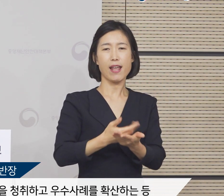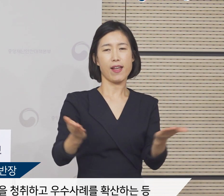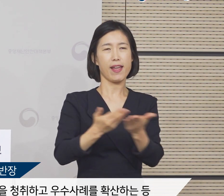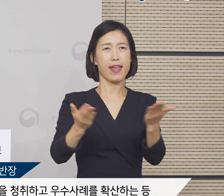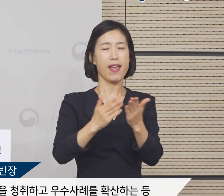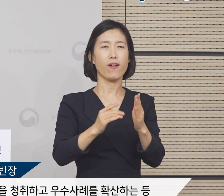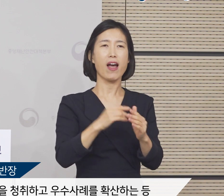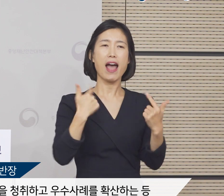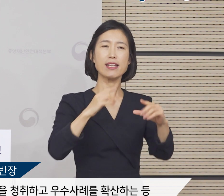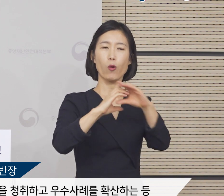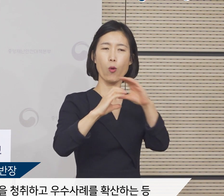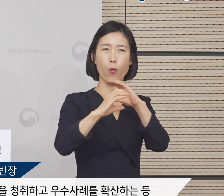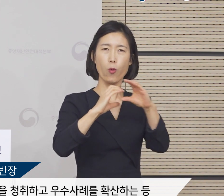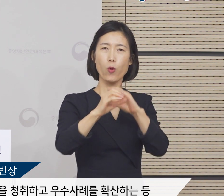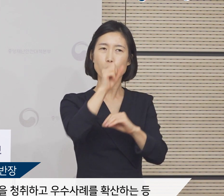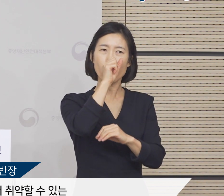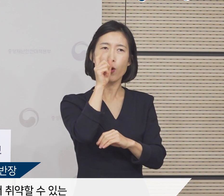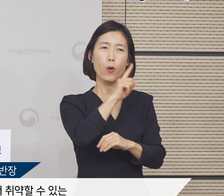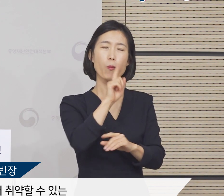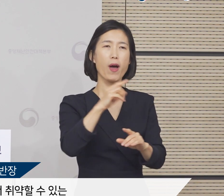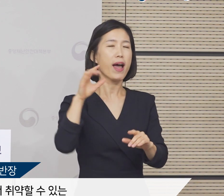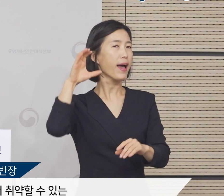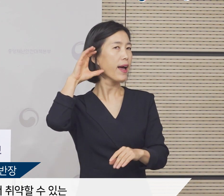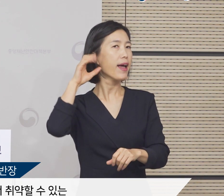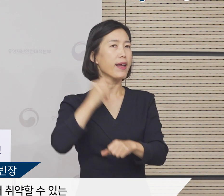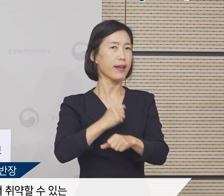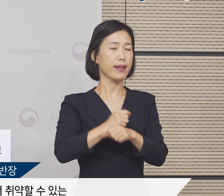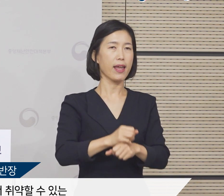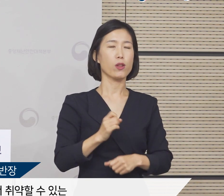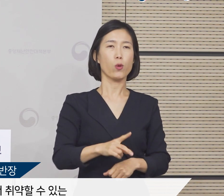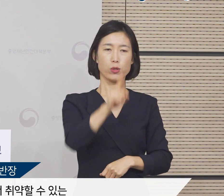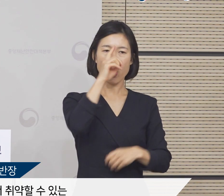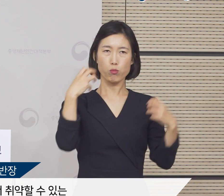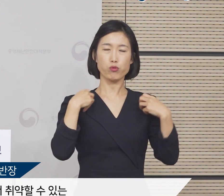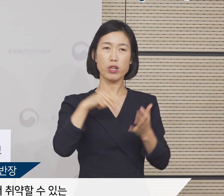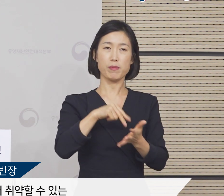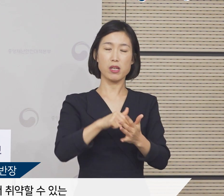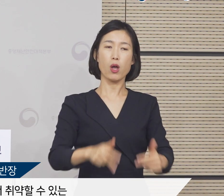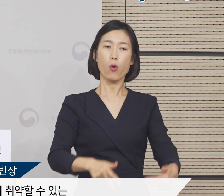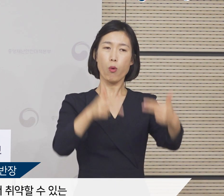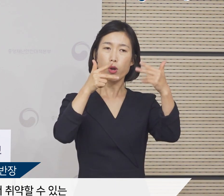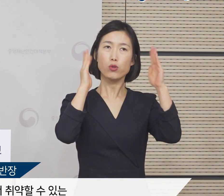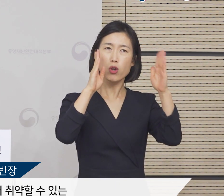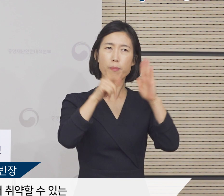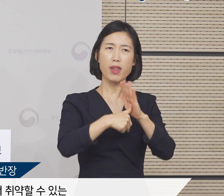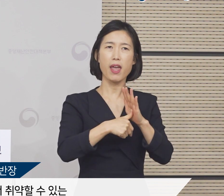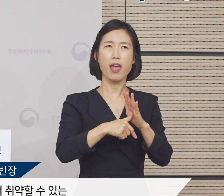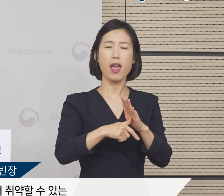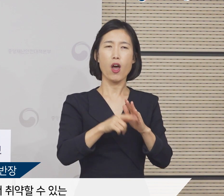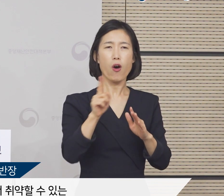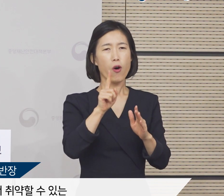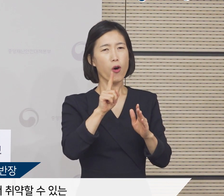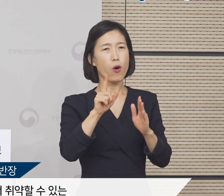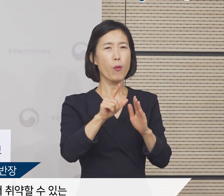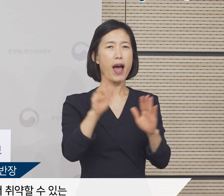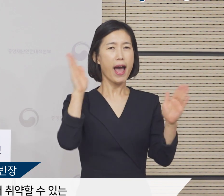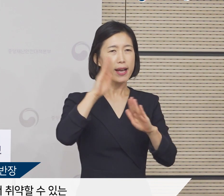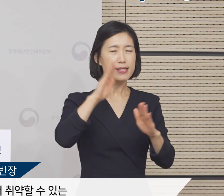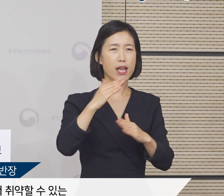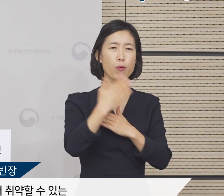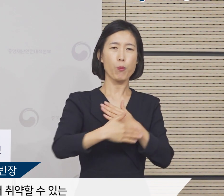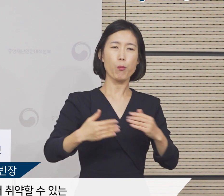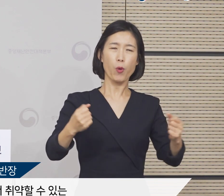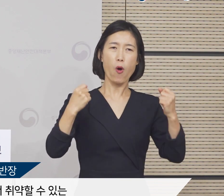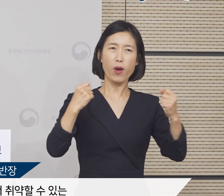소통을 강화해 나가겠습니다. 방역 당국으로서도 원격 수업 실행 과정에서 취약할 수 있는 학생들의 건강